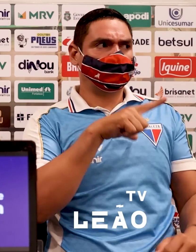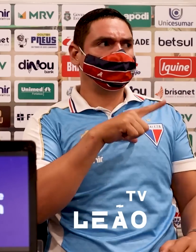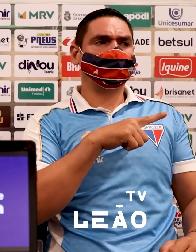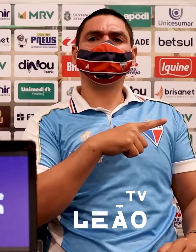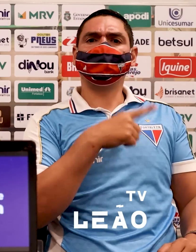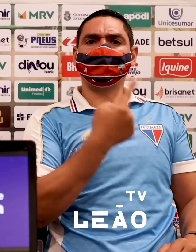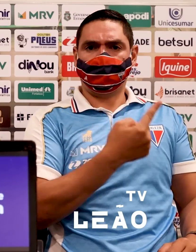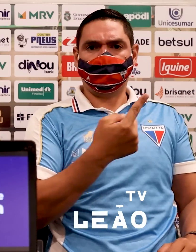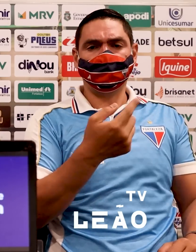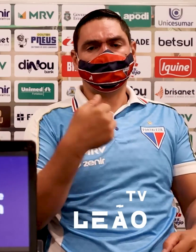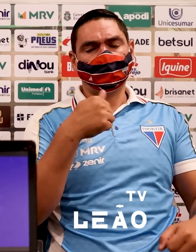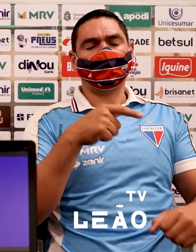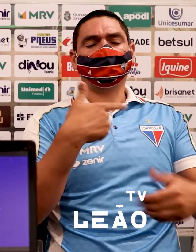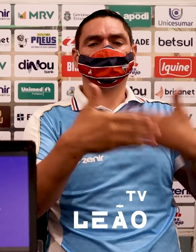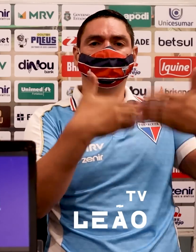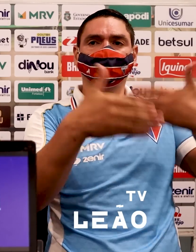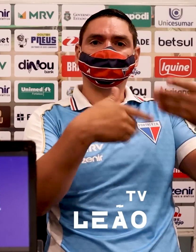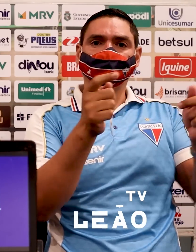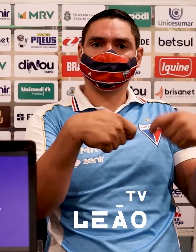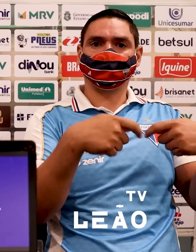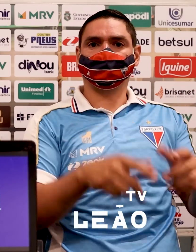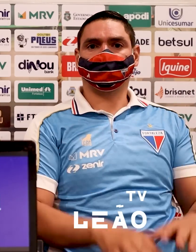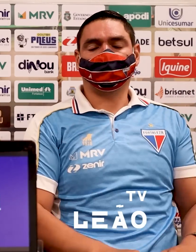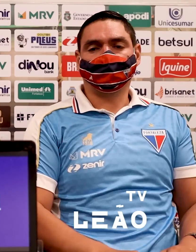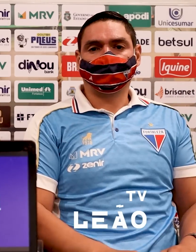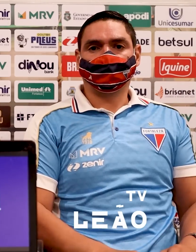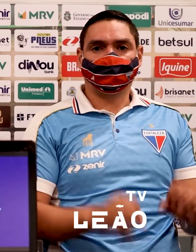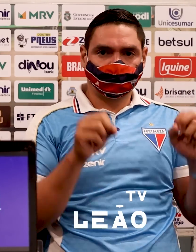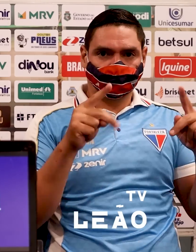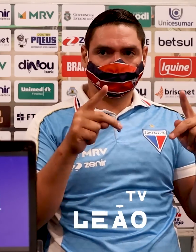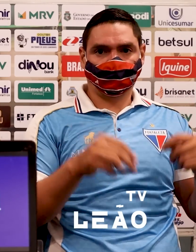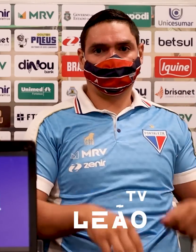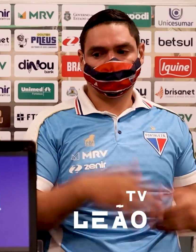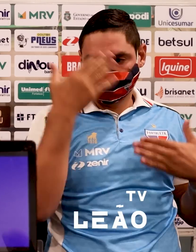aspecto que tengamos que hacerlo. É isso, professor. Obrigado. Obrigado, boa noite.